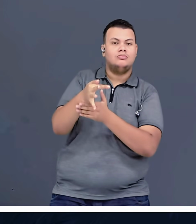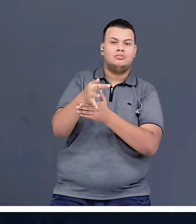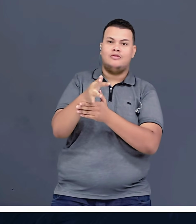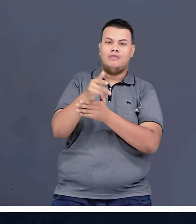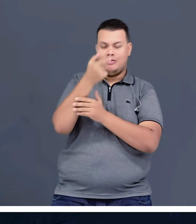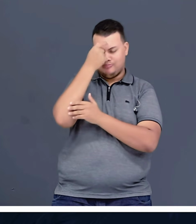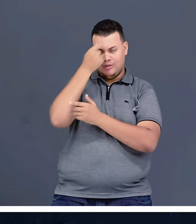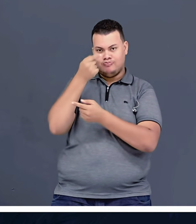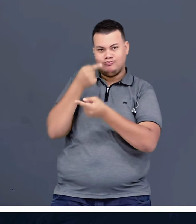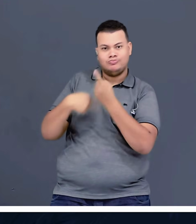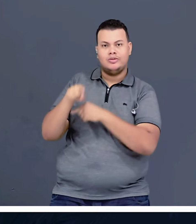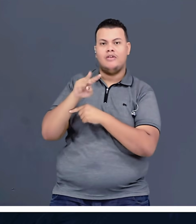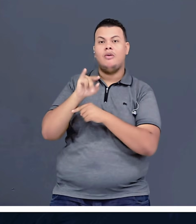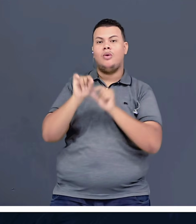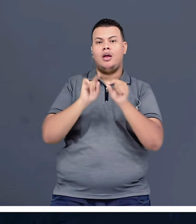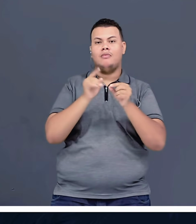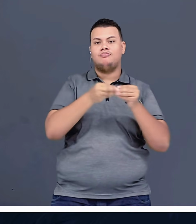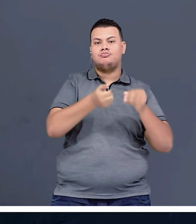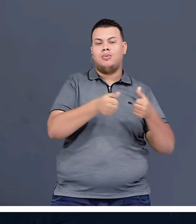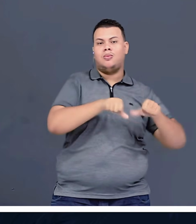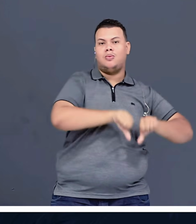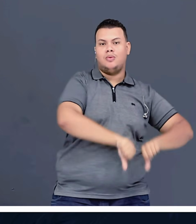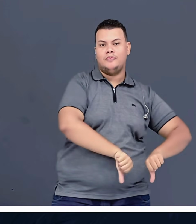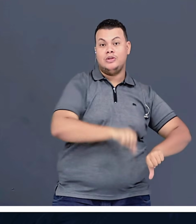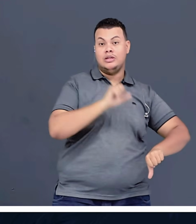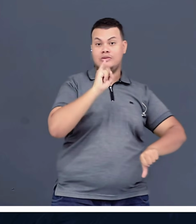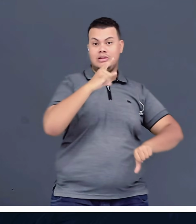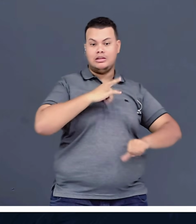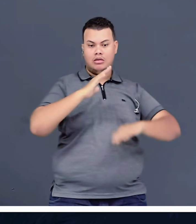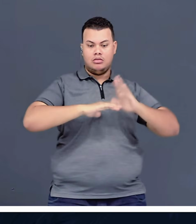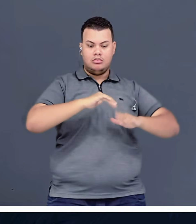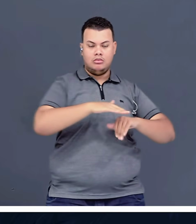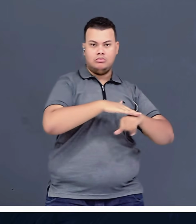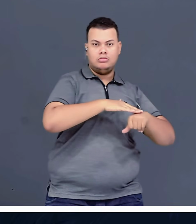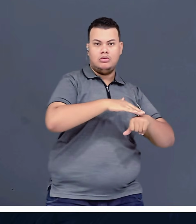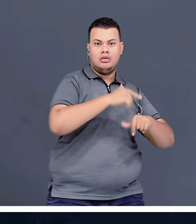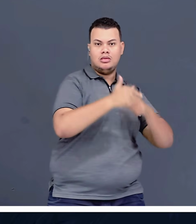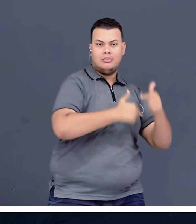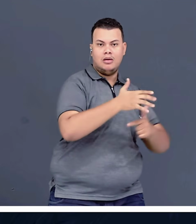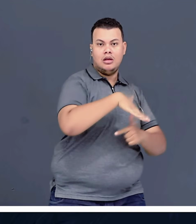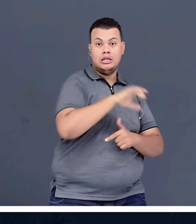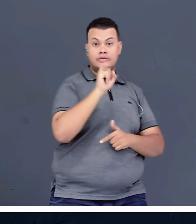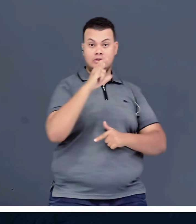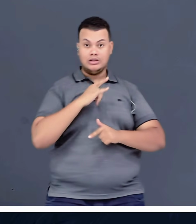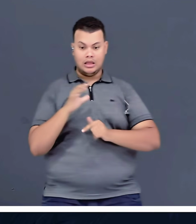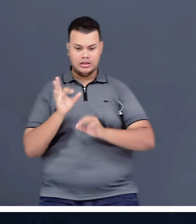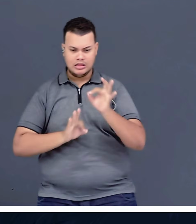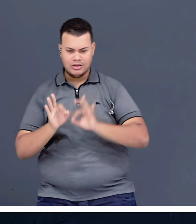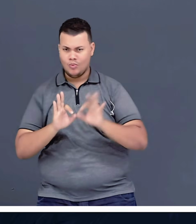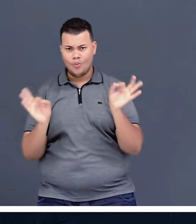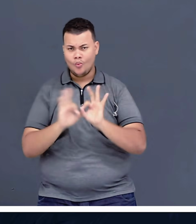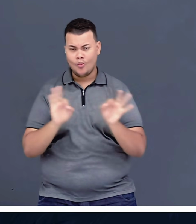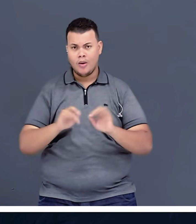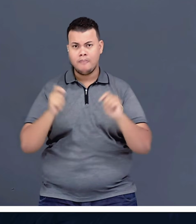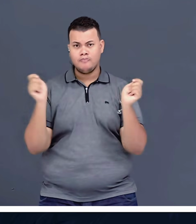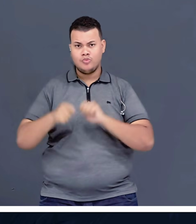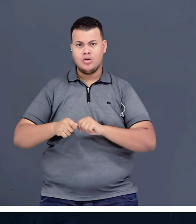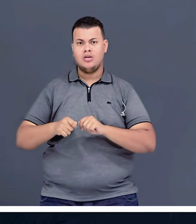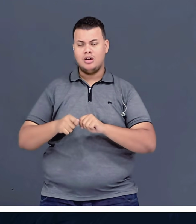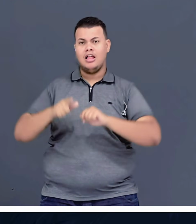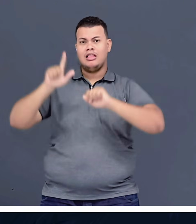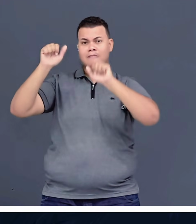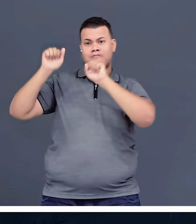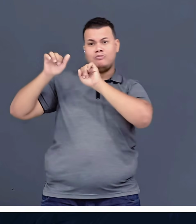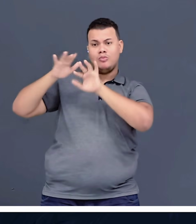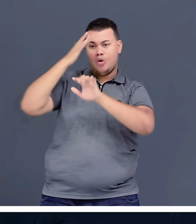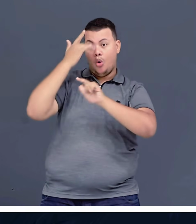abundância, é para escassez. Se você está na sua vida profissional e não se preparando para transbordar, para abundar, para ser bênção